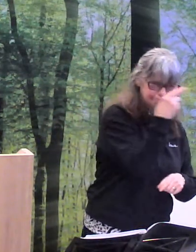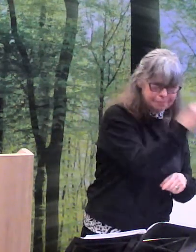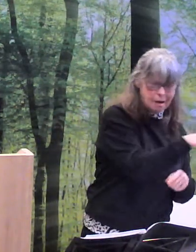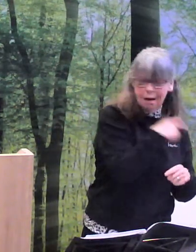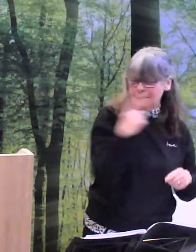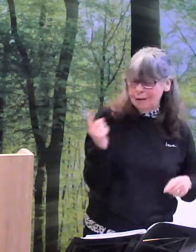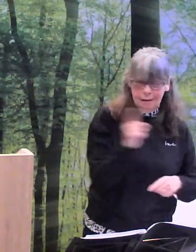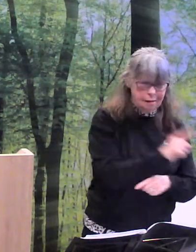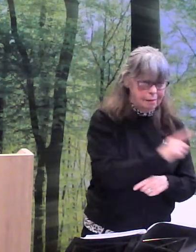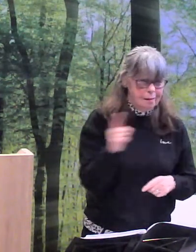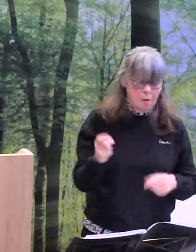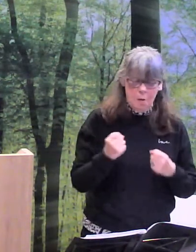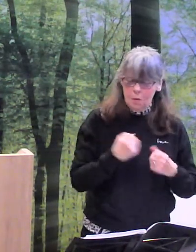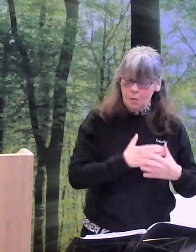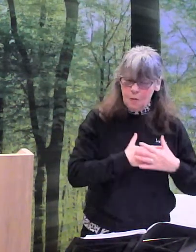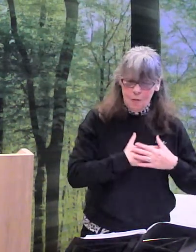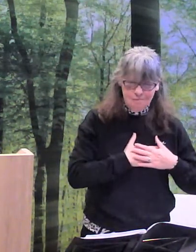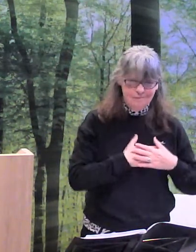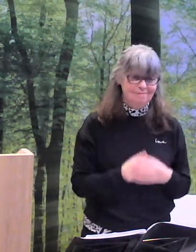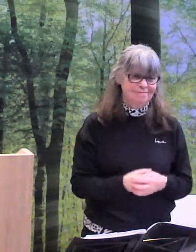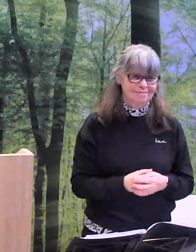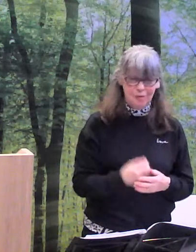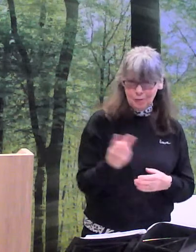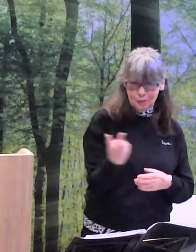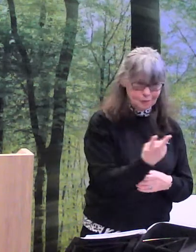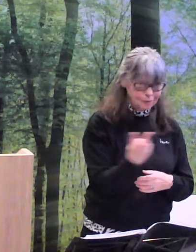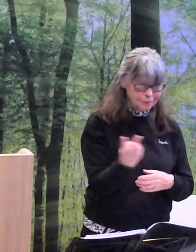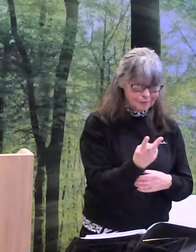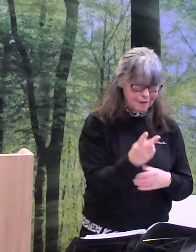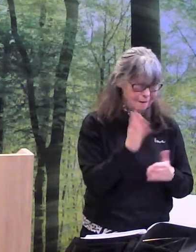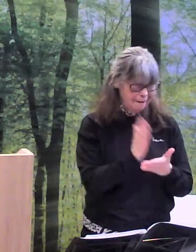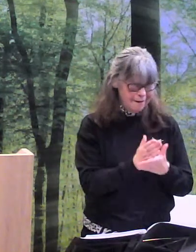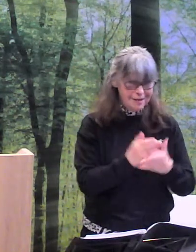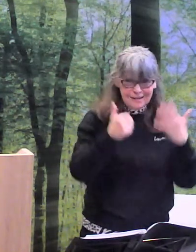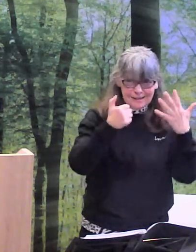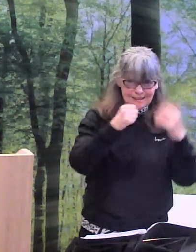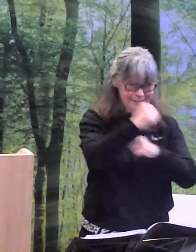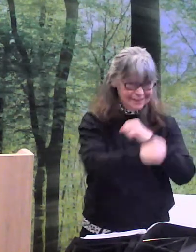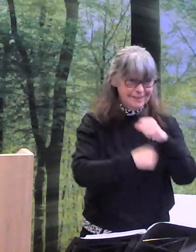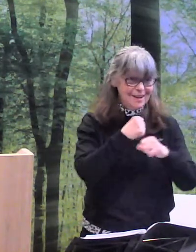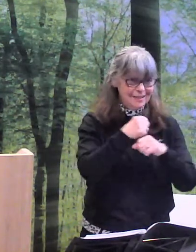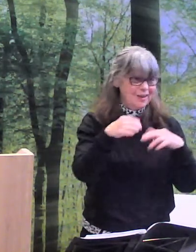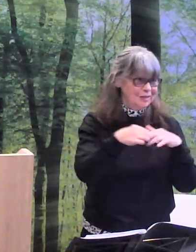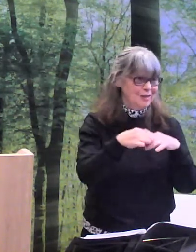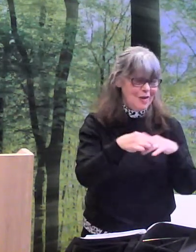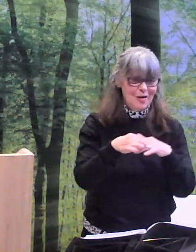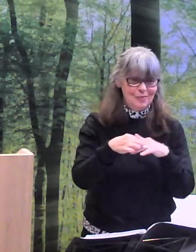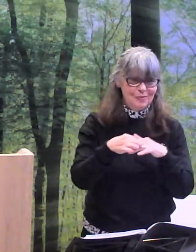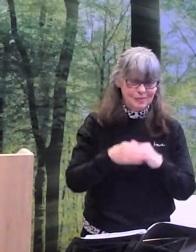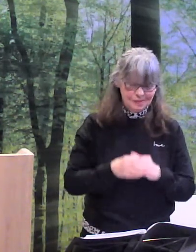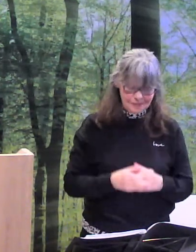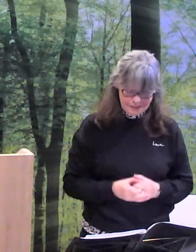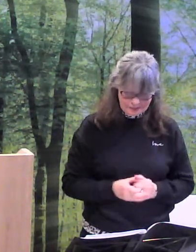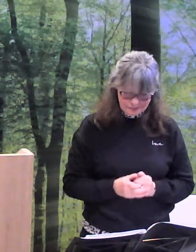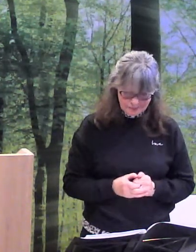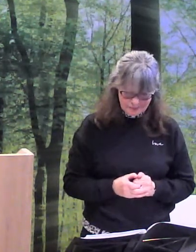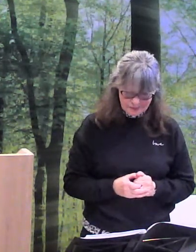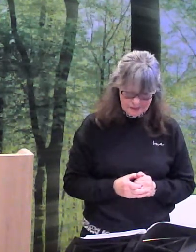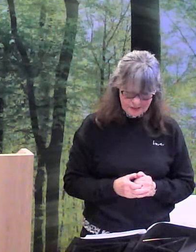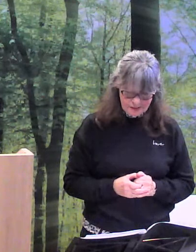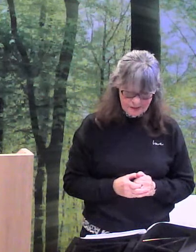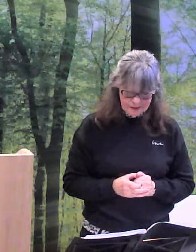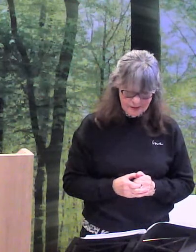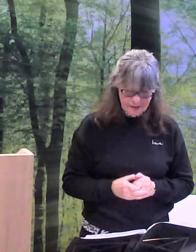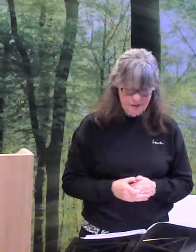Neerwinde. Heen en weer, van Mazeik naar Neerwinde. Hij hield heel veel van haar. Ze hebben samen na 6 jaar